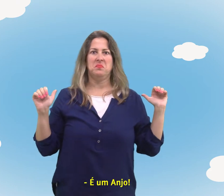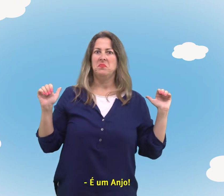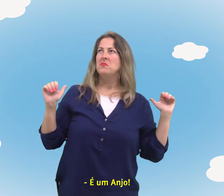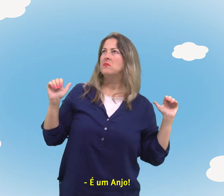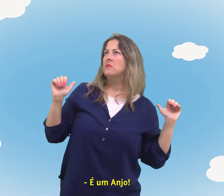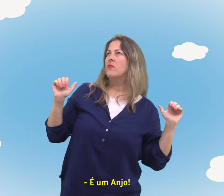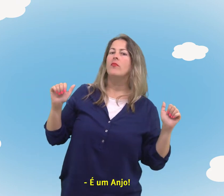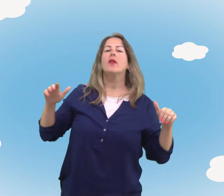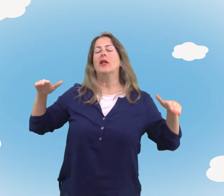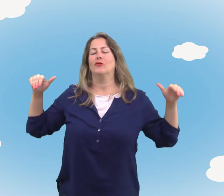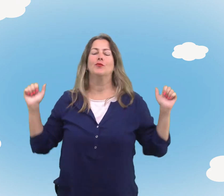anjo